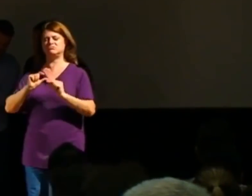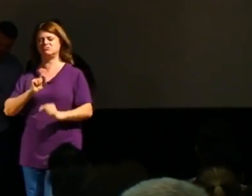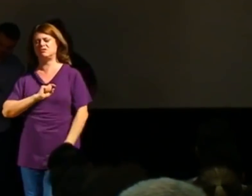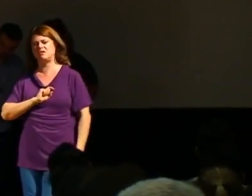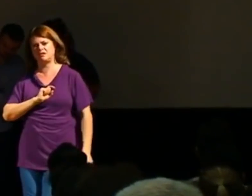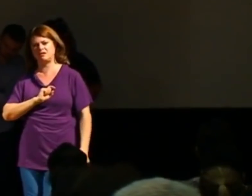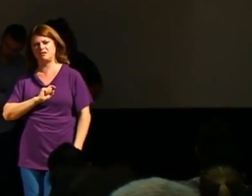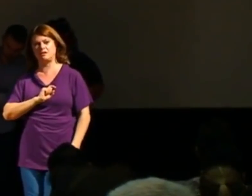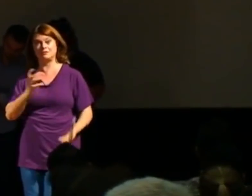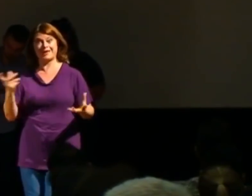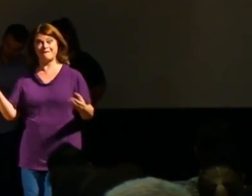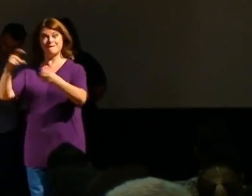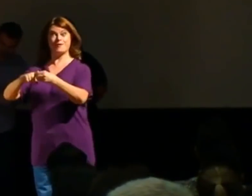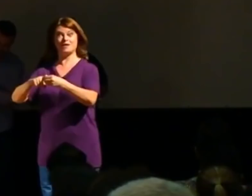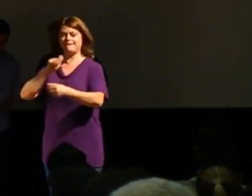cura para você?